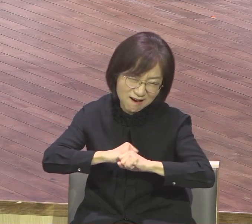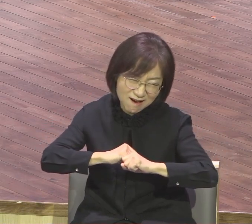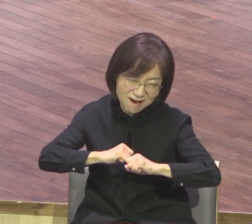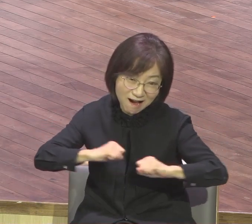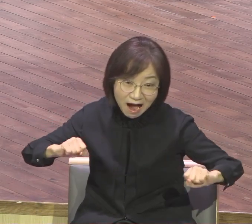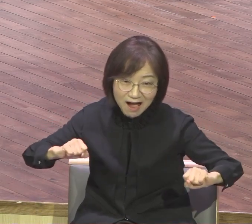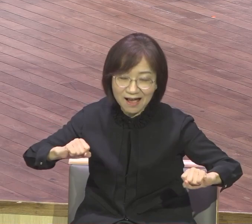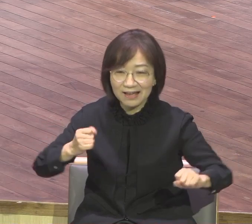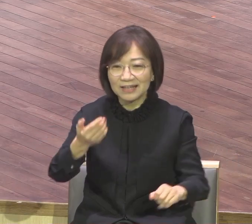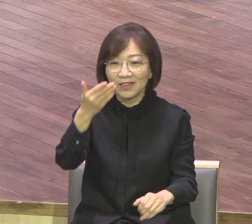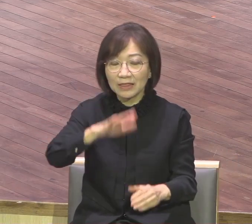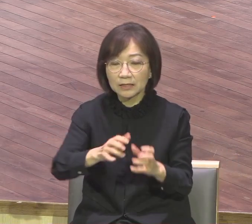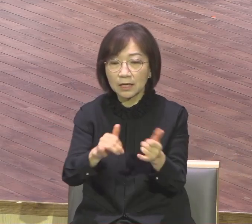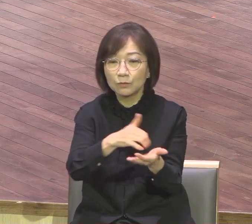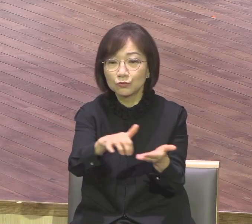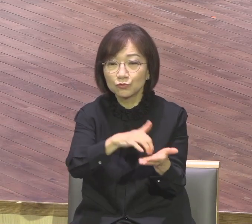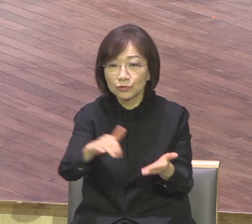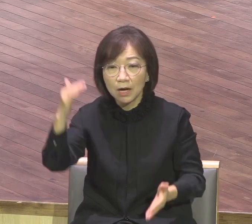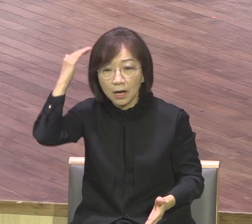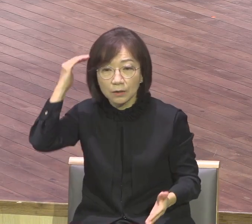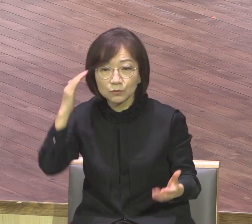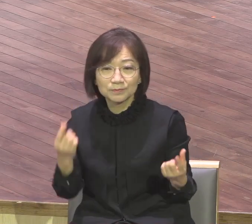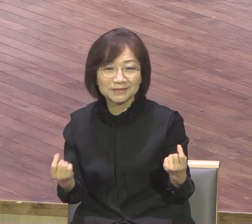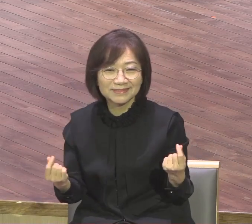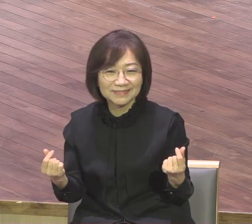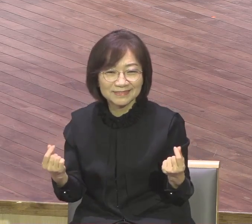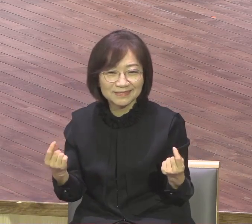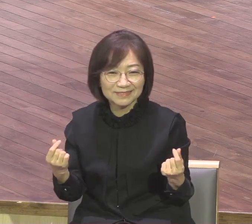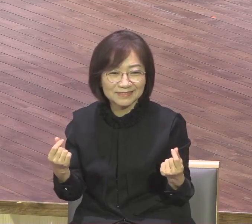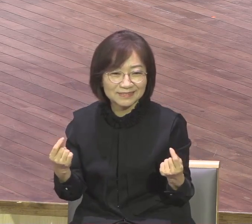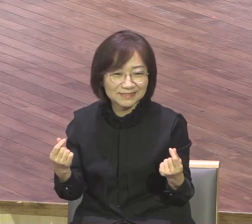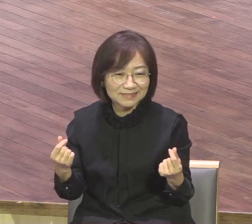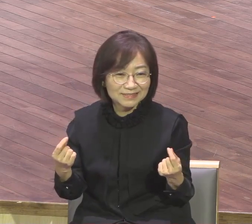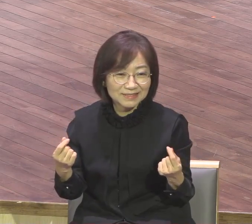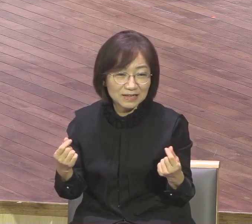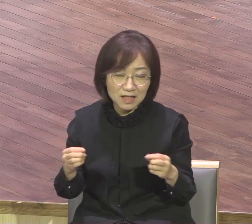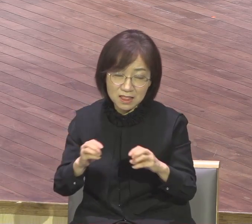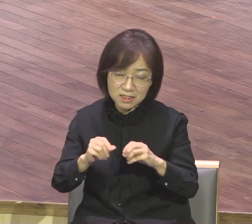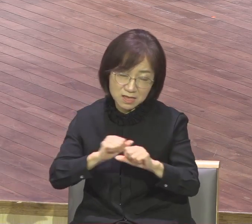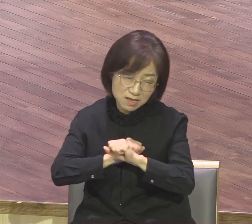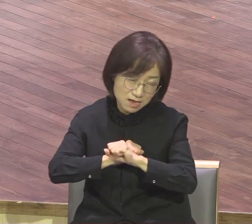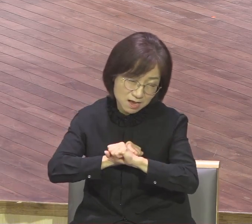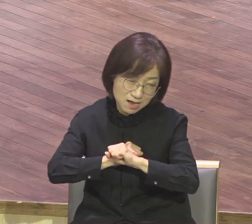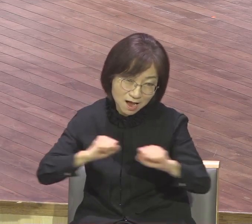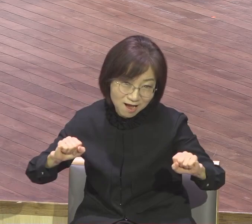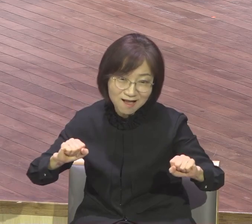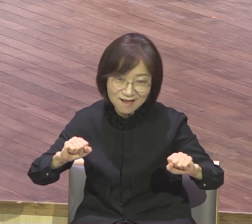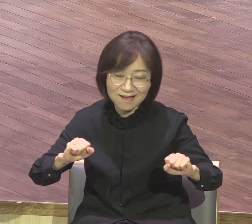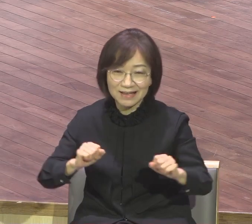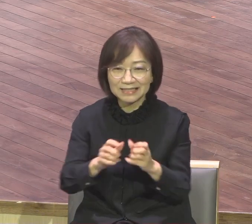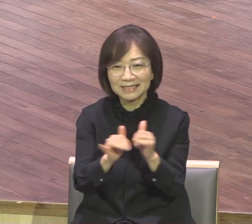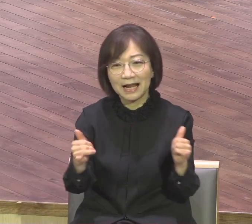그런데 인구는 우리나라하고 비슷합니다. Pero el habitante es igual que nuestro país Corea.